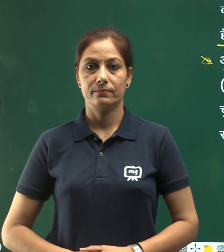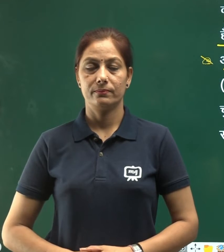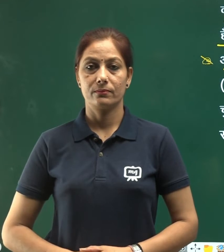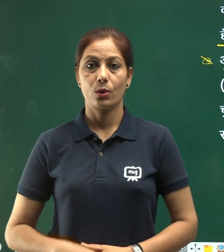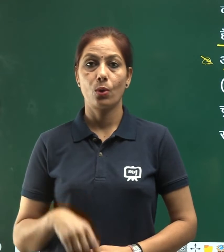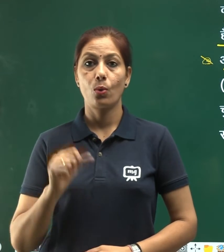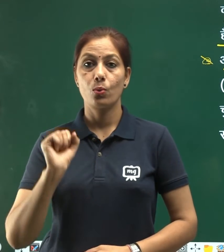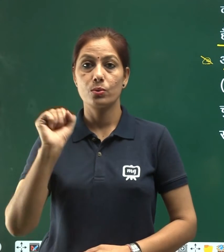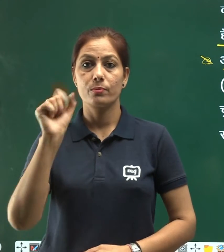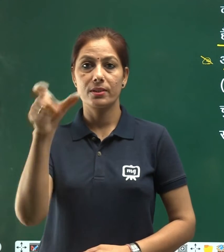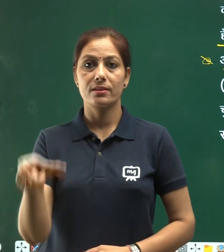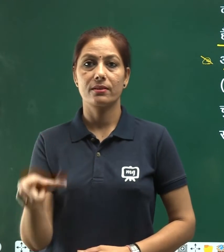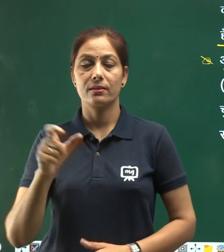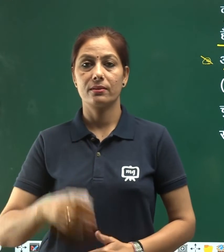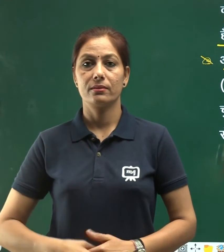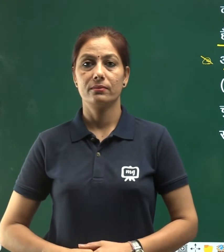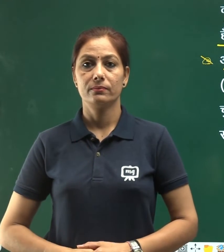उसकी